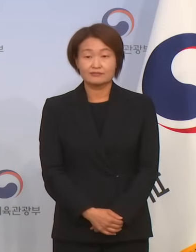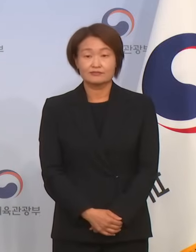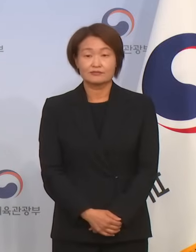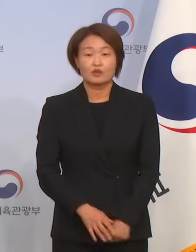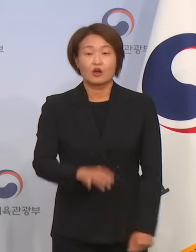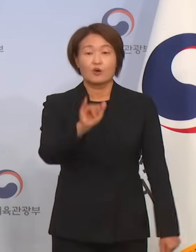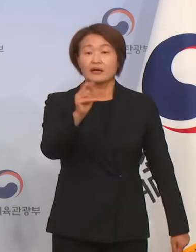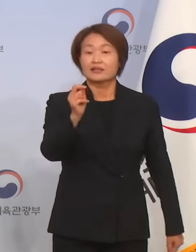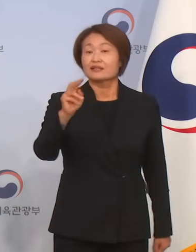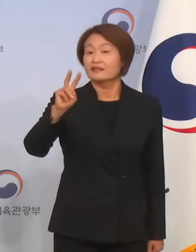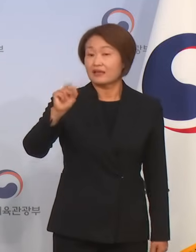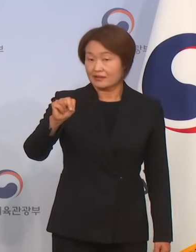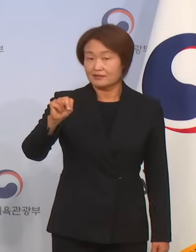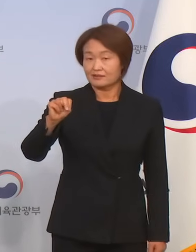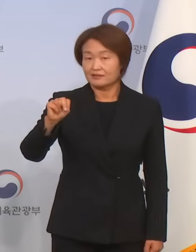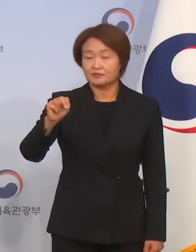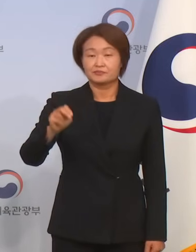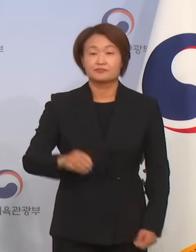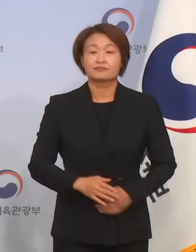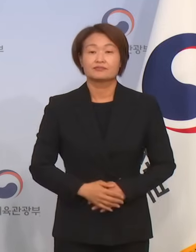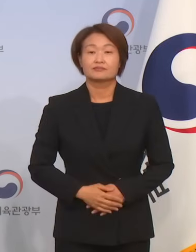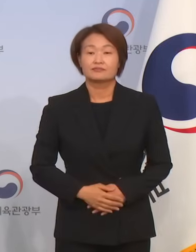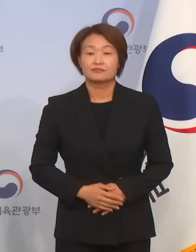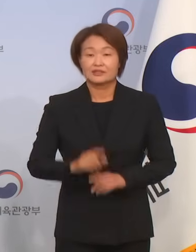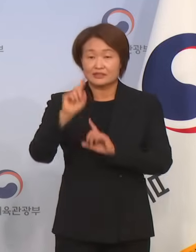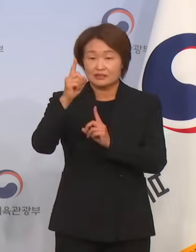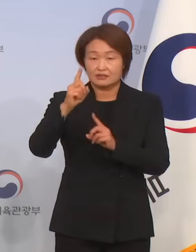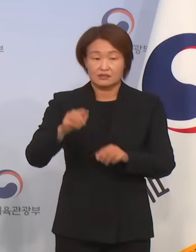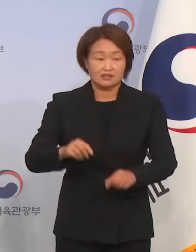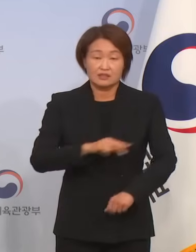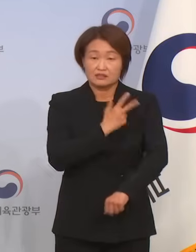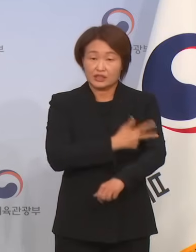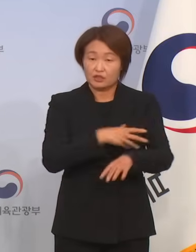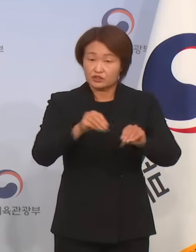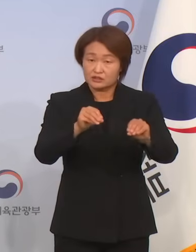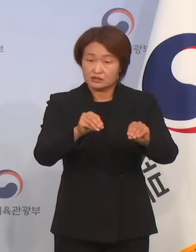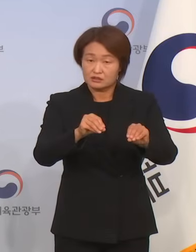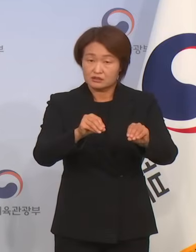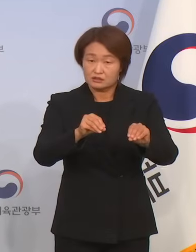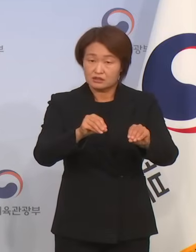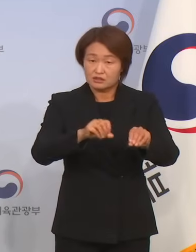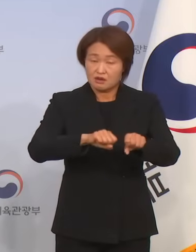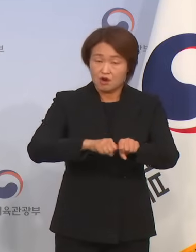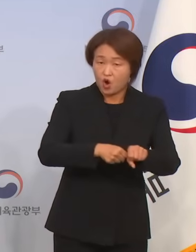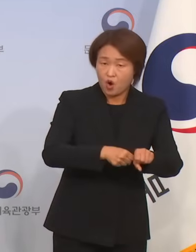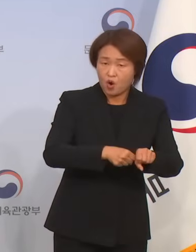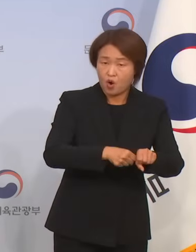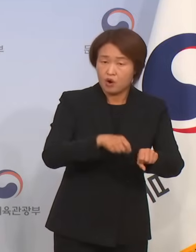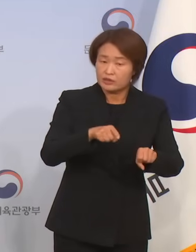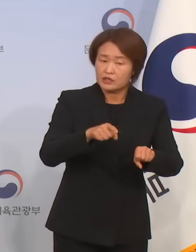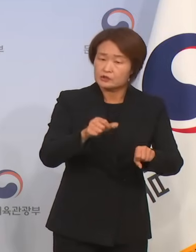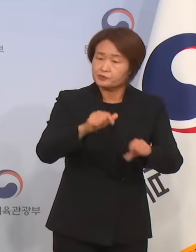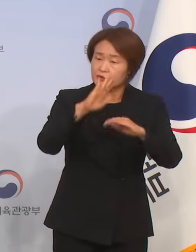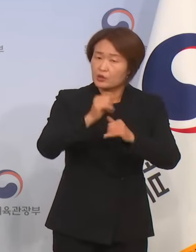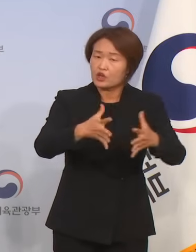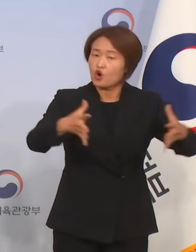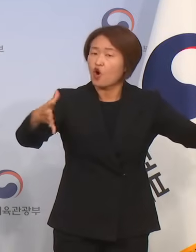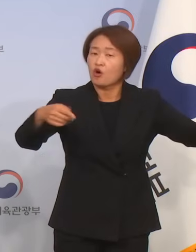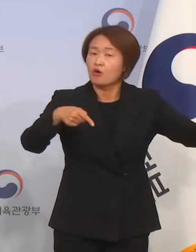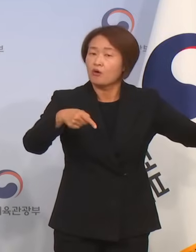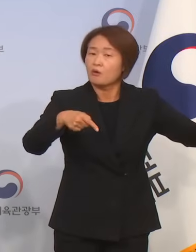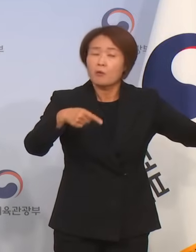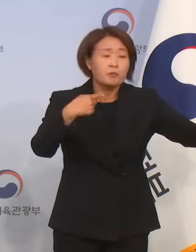네, YTN의 이대원입니다. 그 자격정지 이상의 중징계라 함이 참 약간 포괄적인 것 같은데